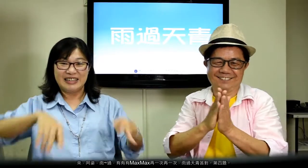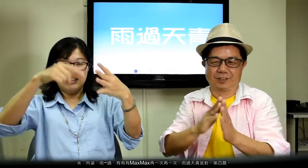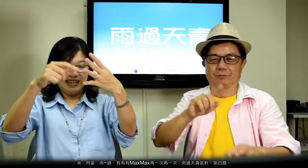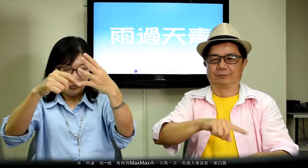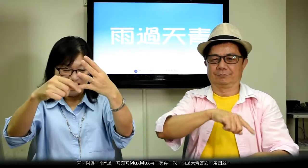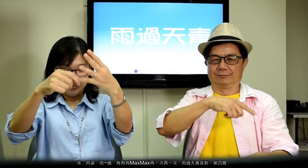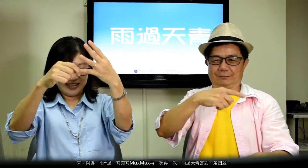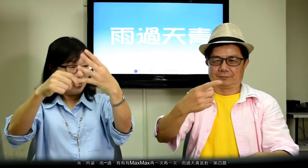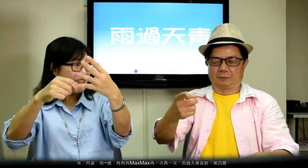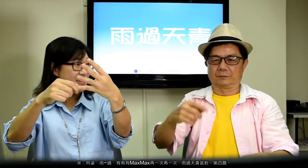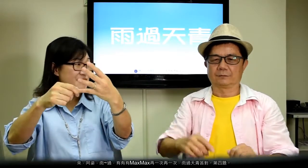第四题。